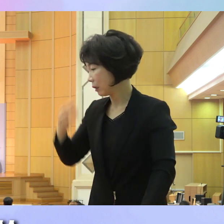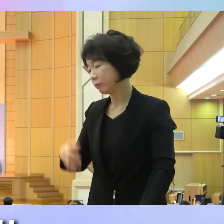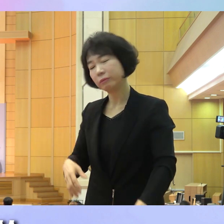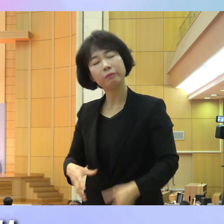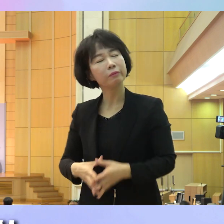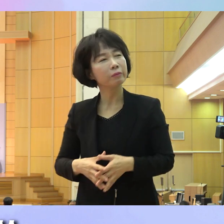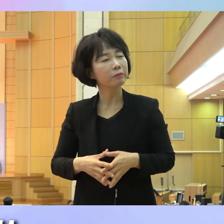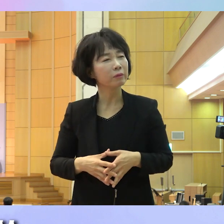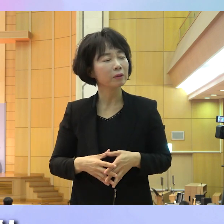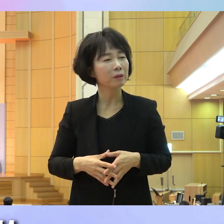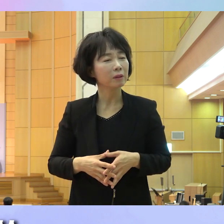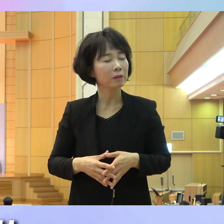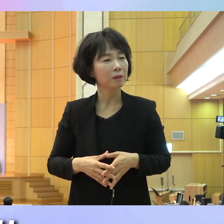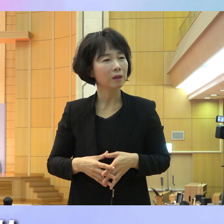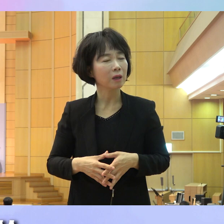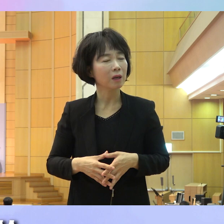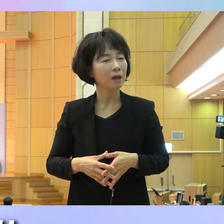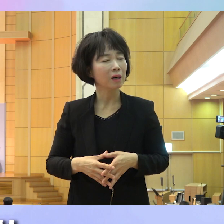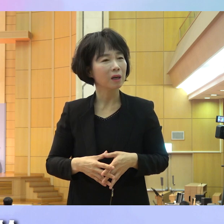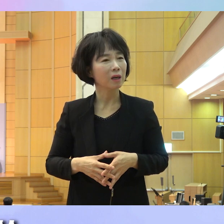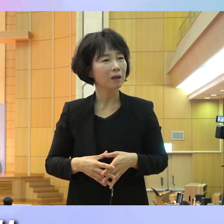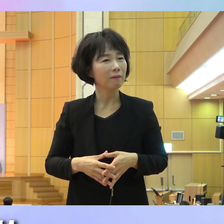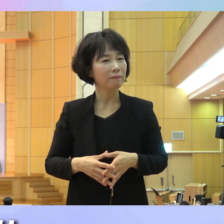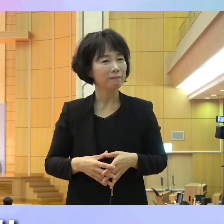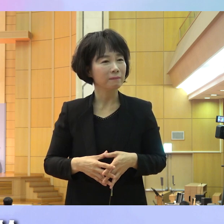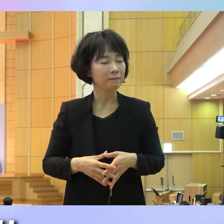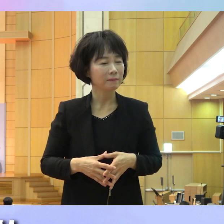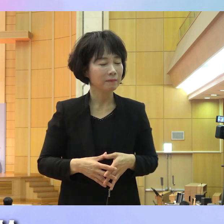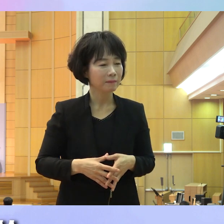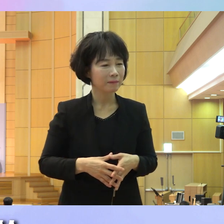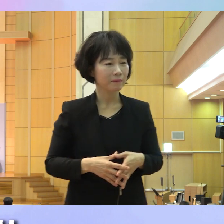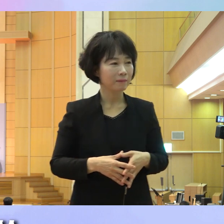허다한 스승만 두는 거야.